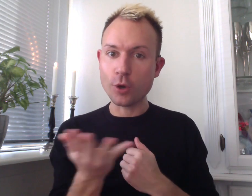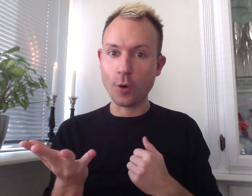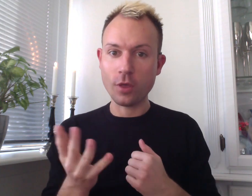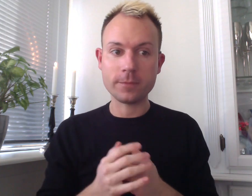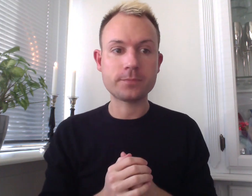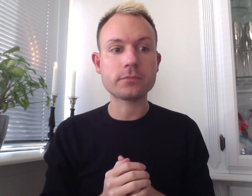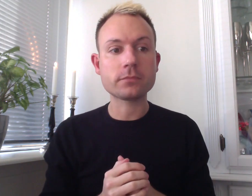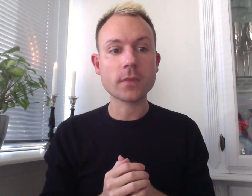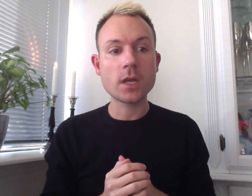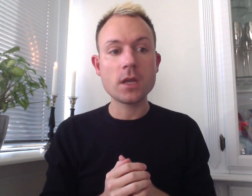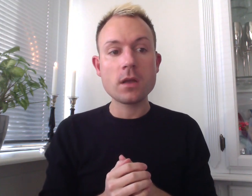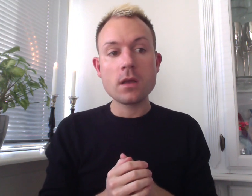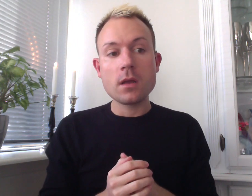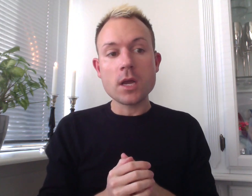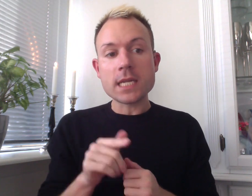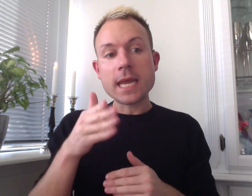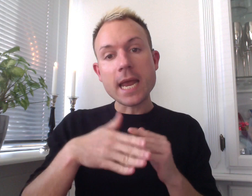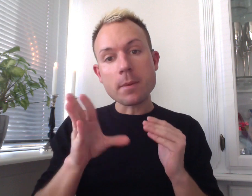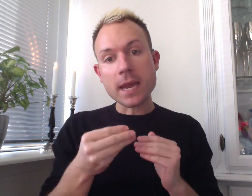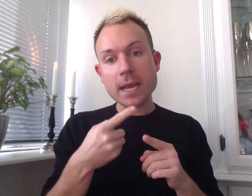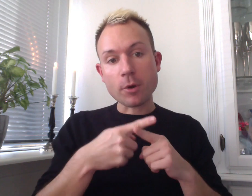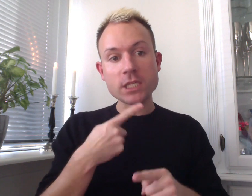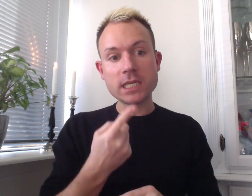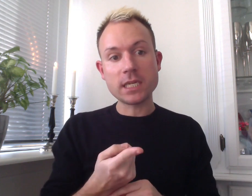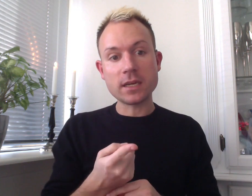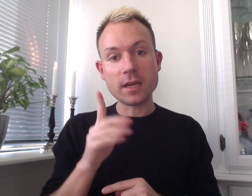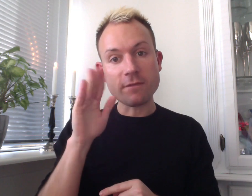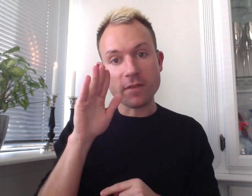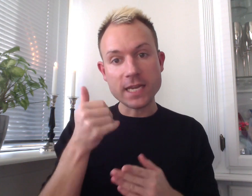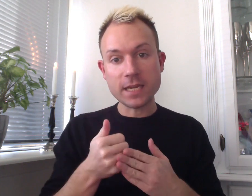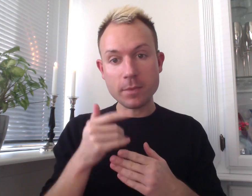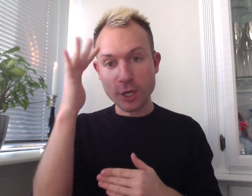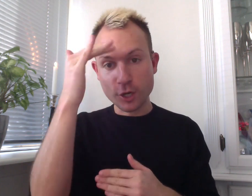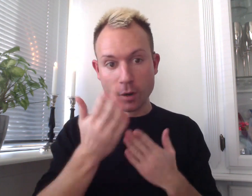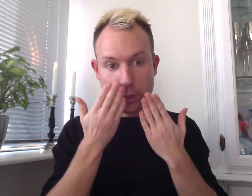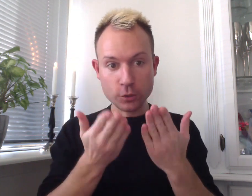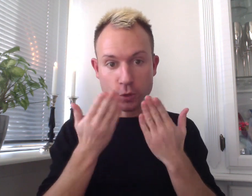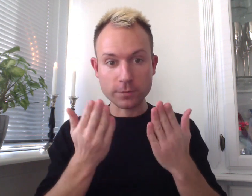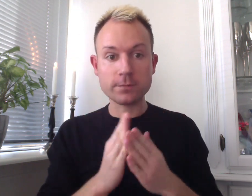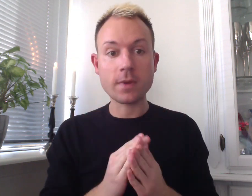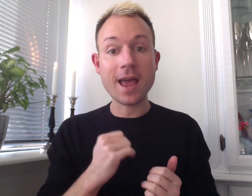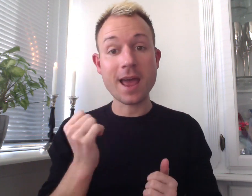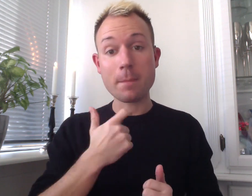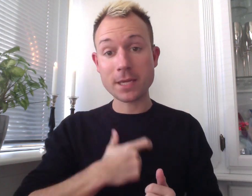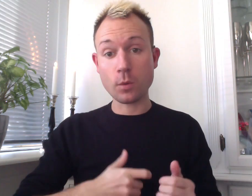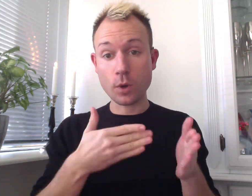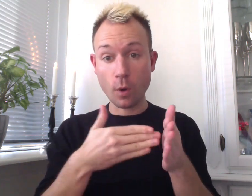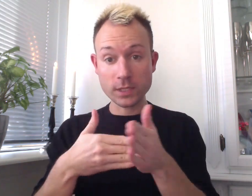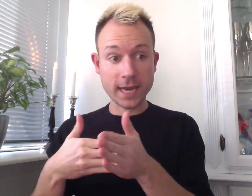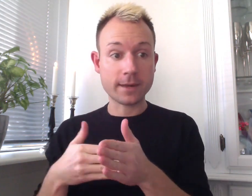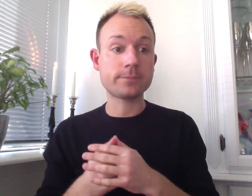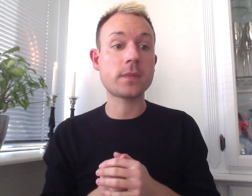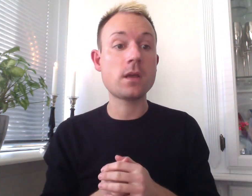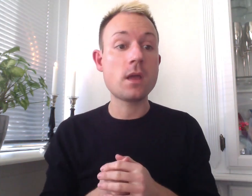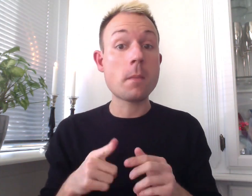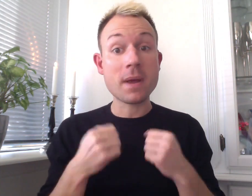noget. Det endte med, at jeg måtte sige farvel til min drømmestudie af personlige årsager, men det var